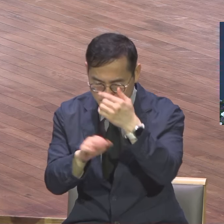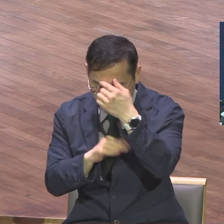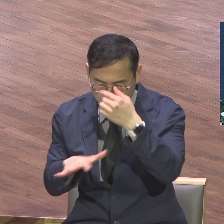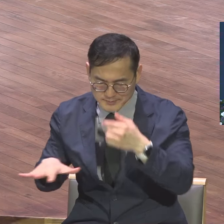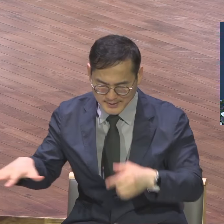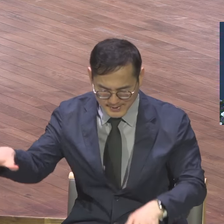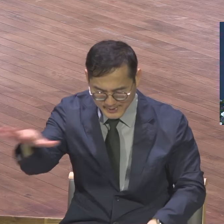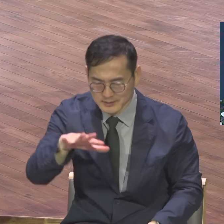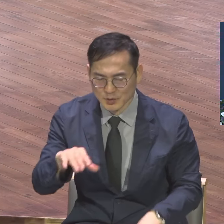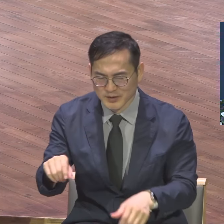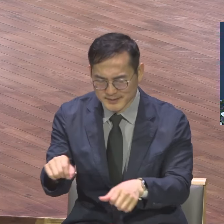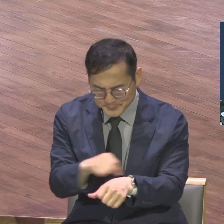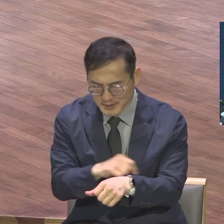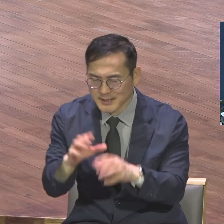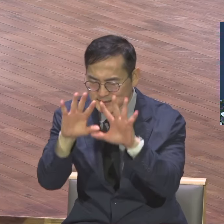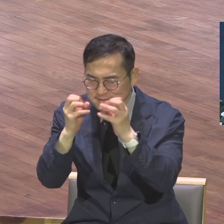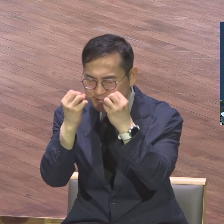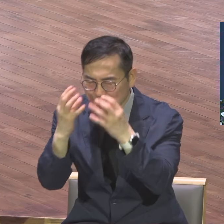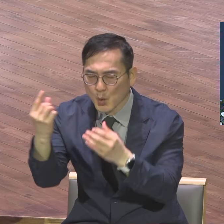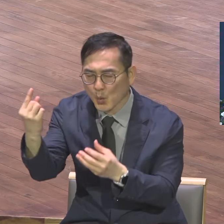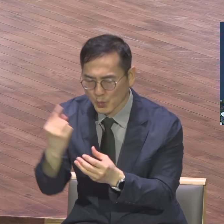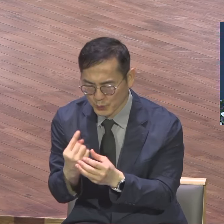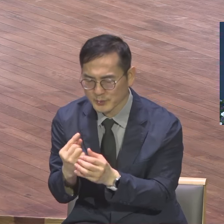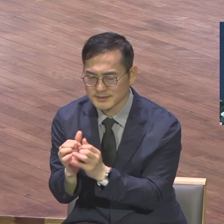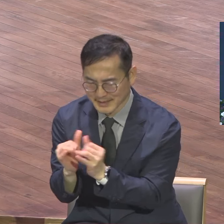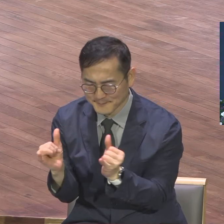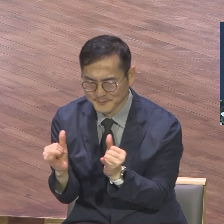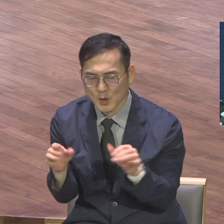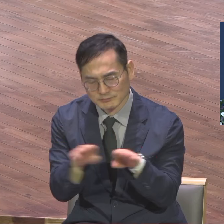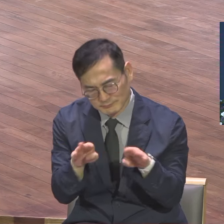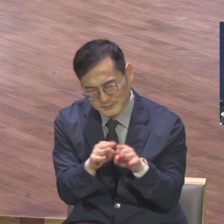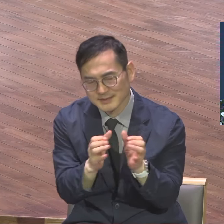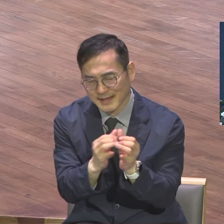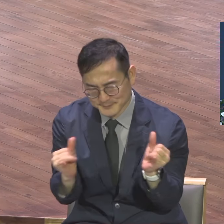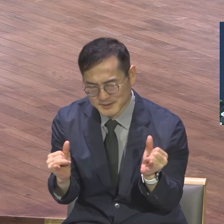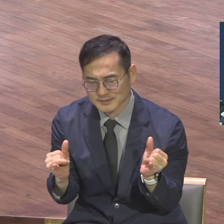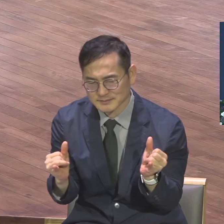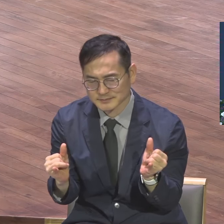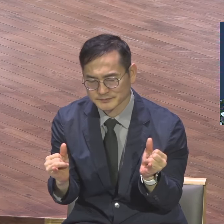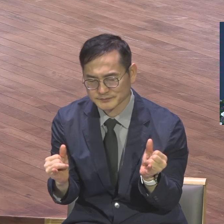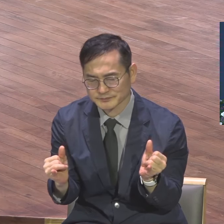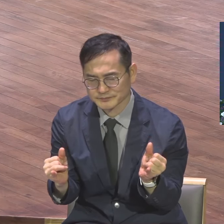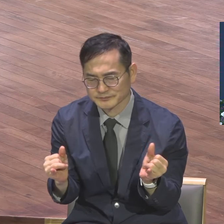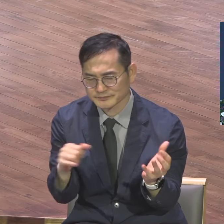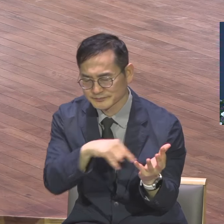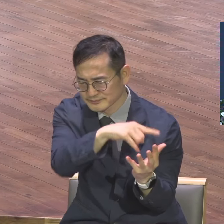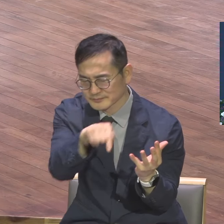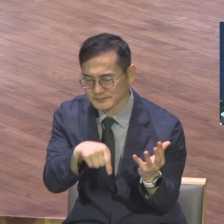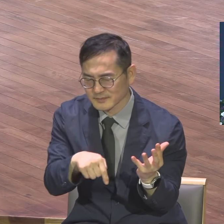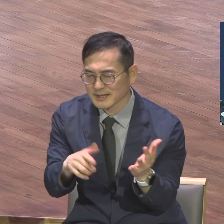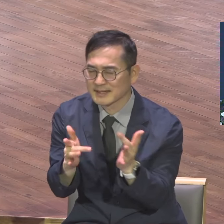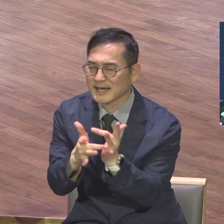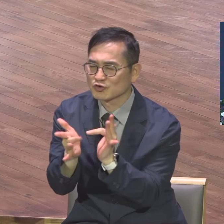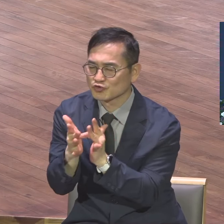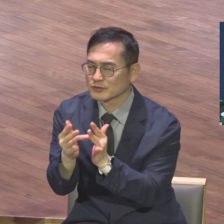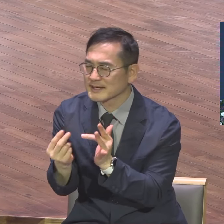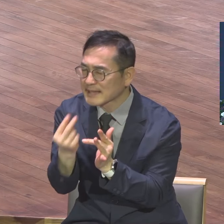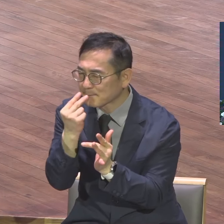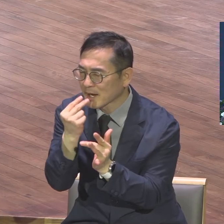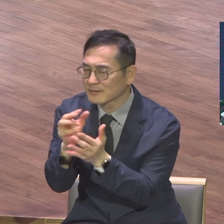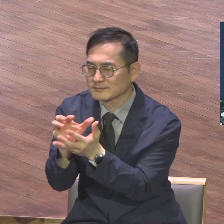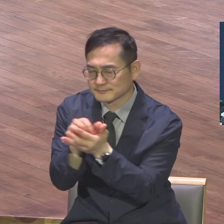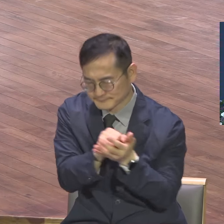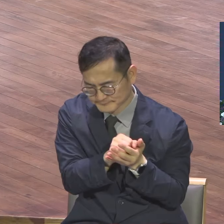오늘 초청받은 새가족들 우리 단기결석자들 한 분 한 분 모두 다 새로운 주님의 새 생명